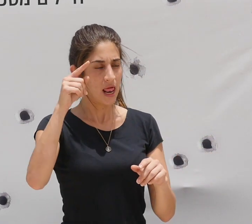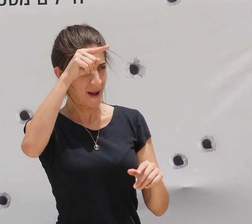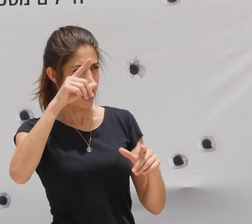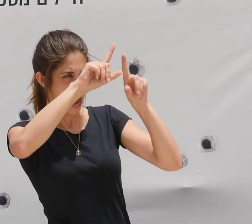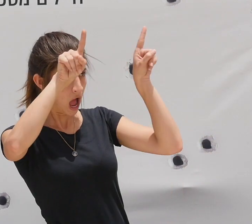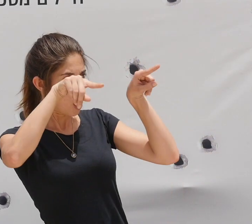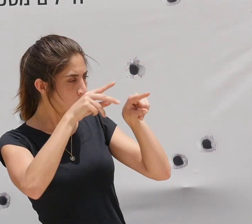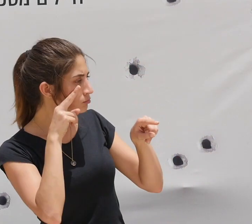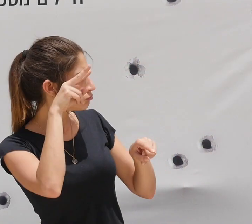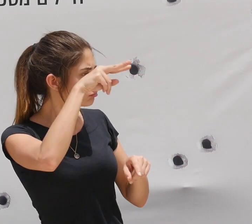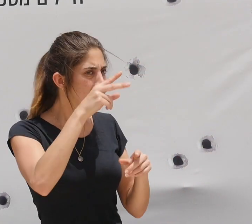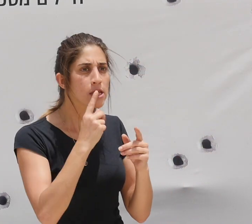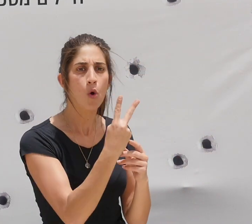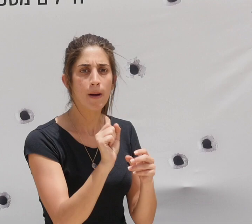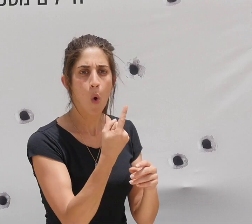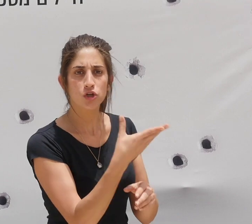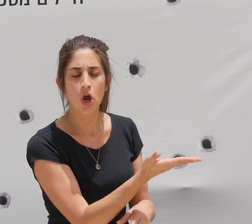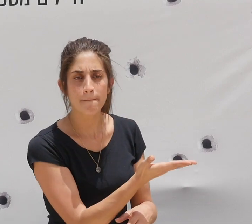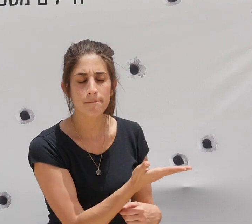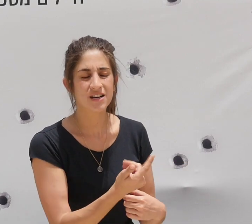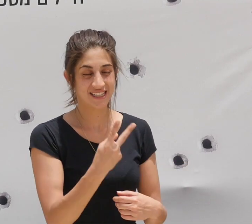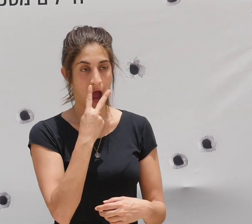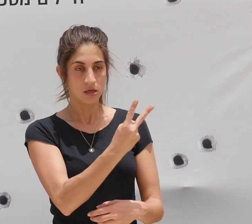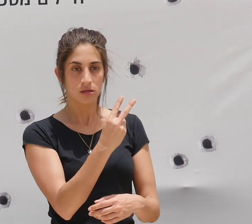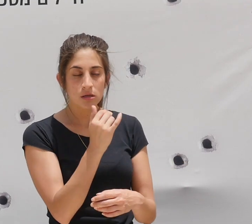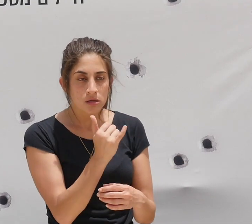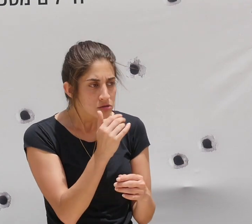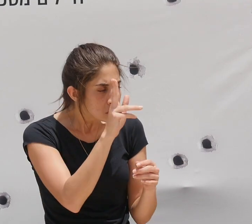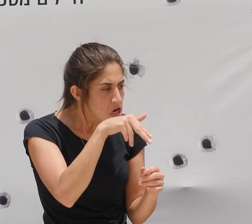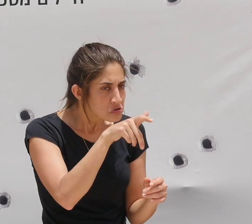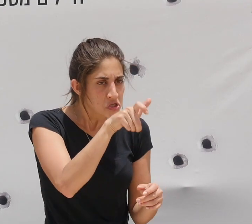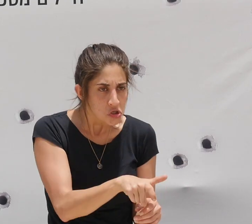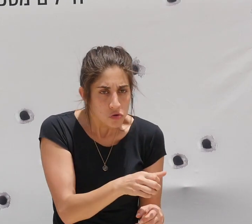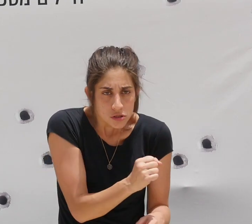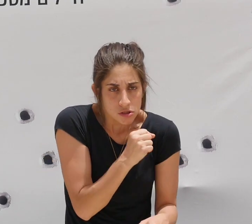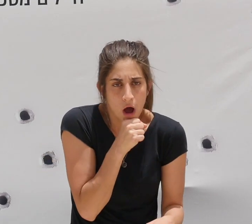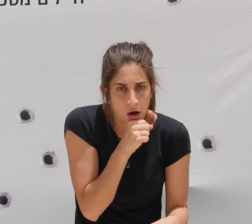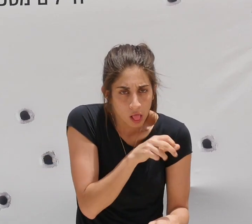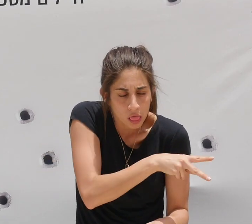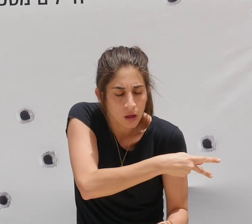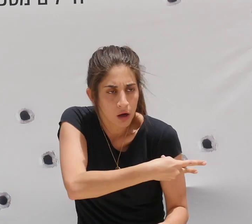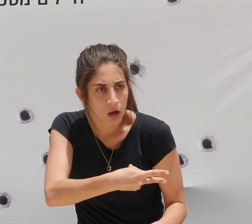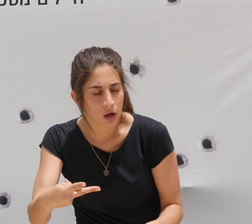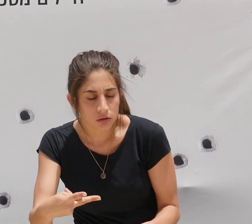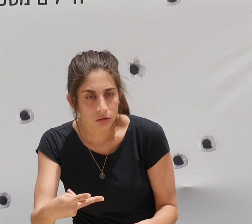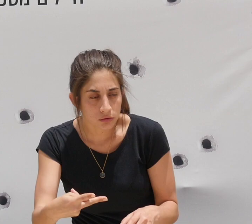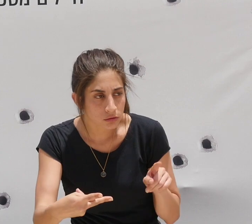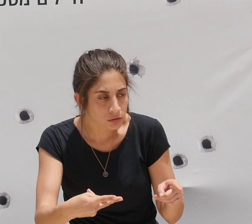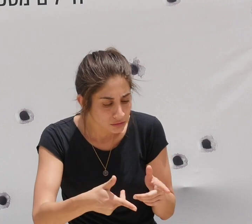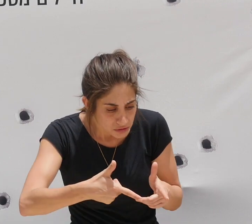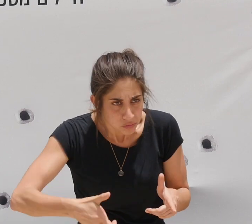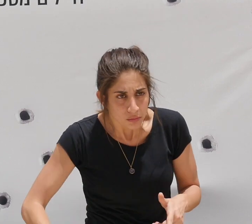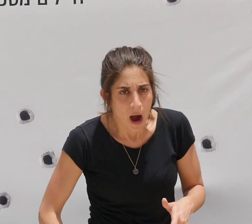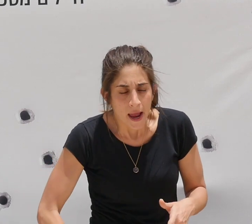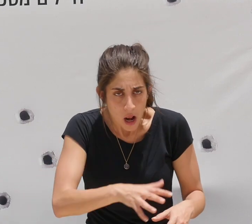לחלון, כדי לראות מה קורה שם, וראיתי שיש מישהו זקן ששוכב על הרצפה, ירו בו